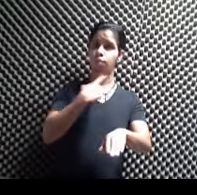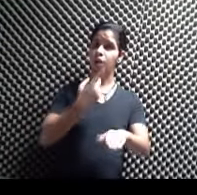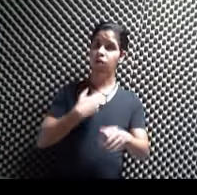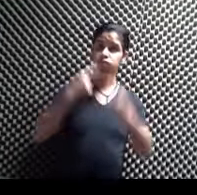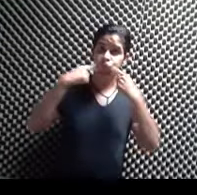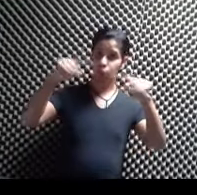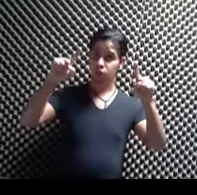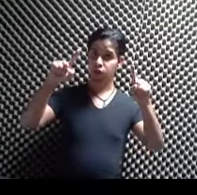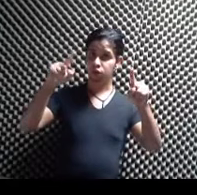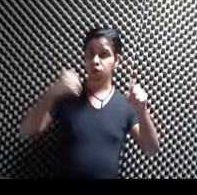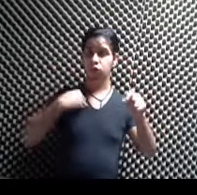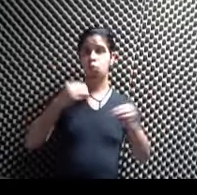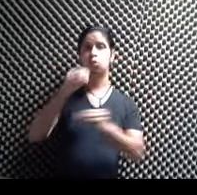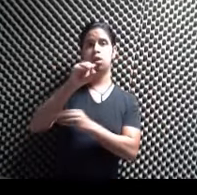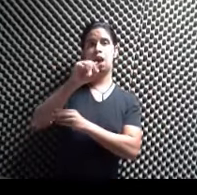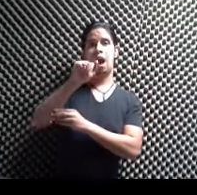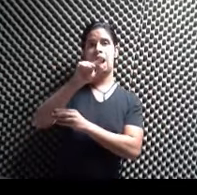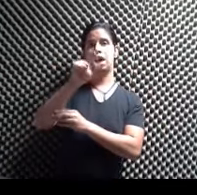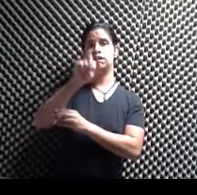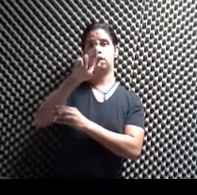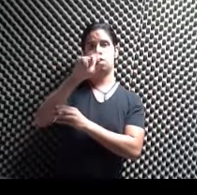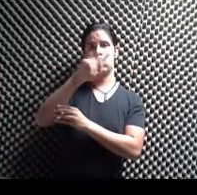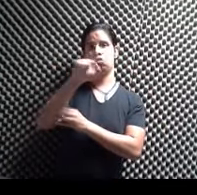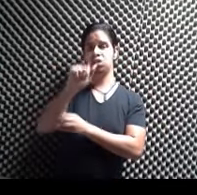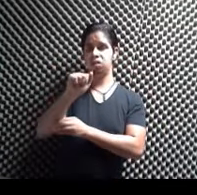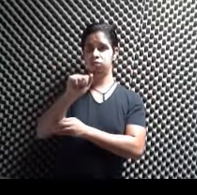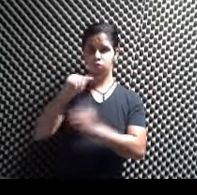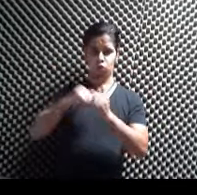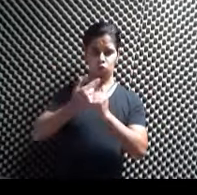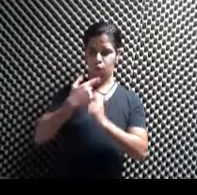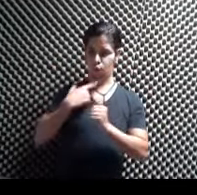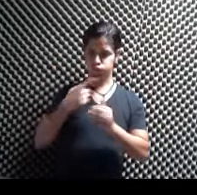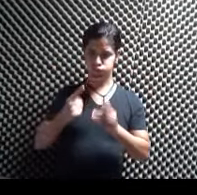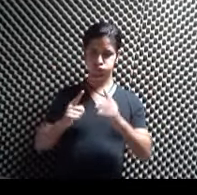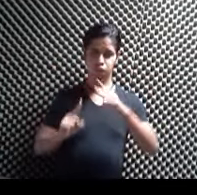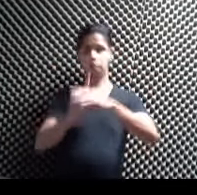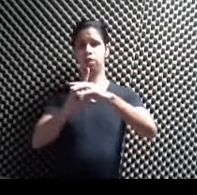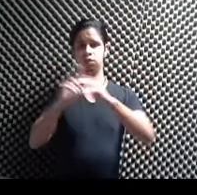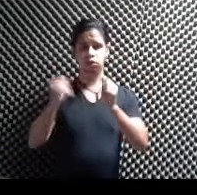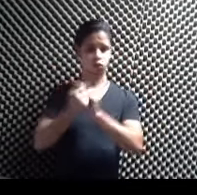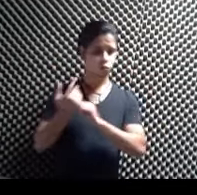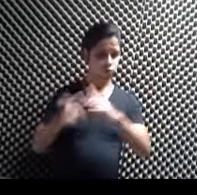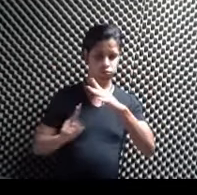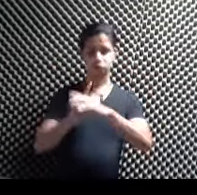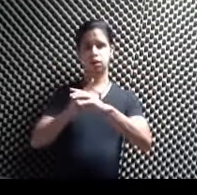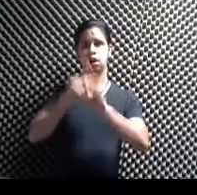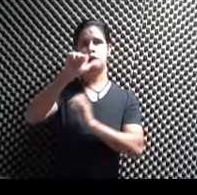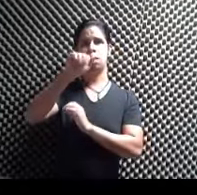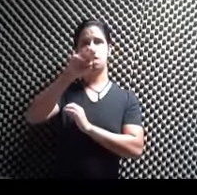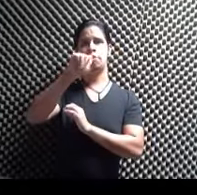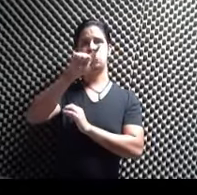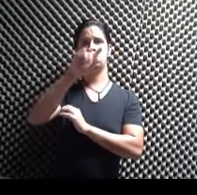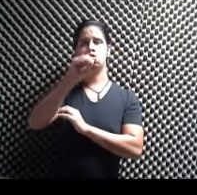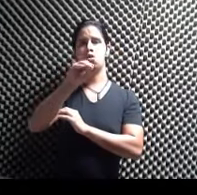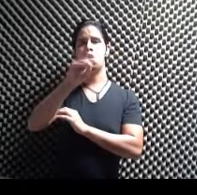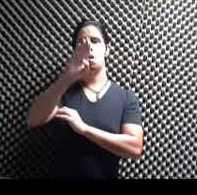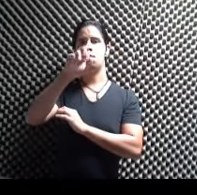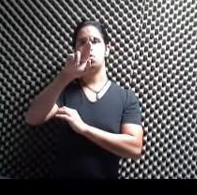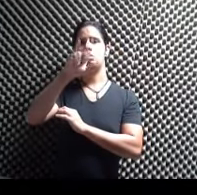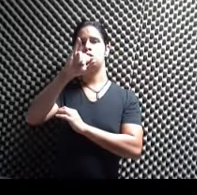azarosas. Cumbanchero, hay una escena que cómo él surge Cumbanchero, hay otra como surge Lamento Borincano. Así que es una obra